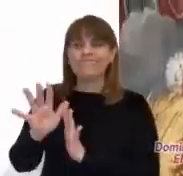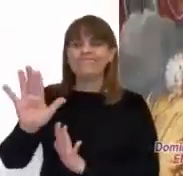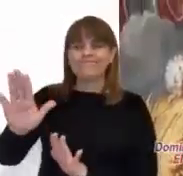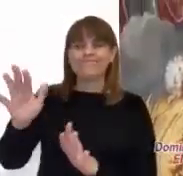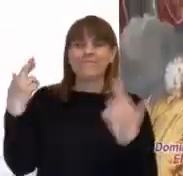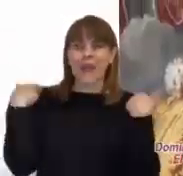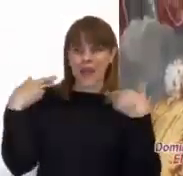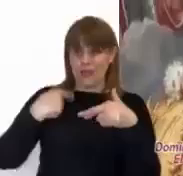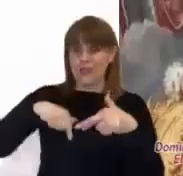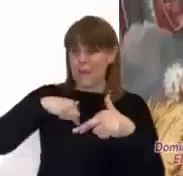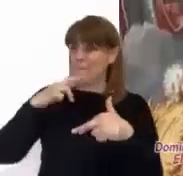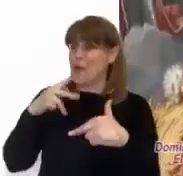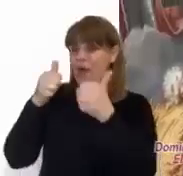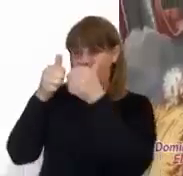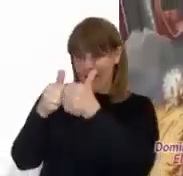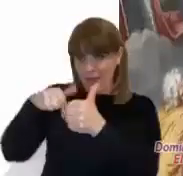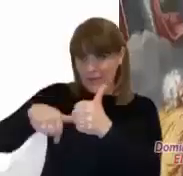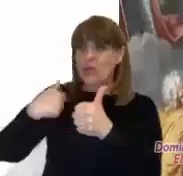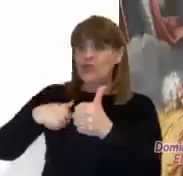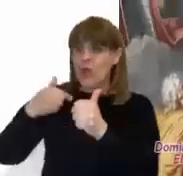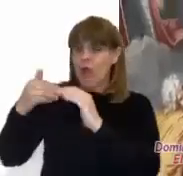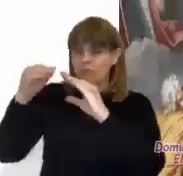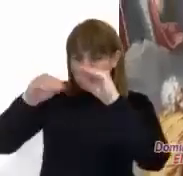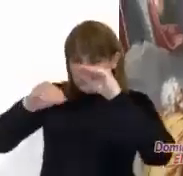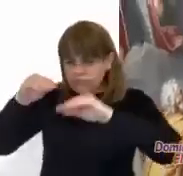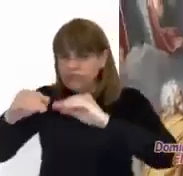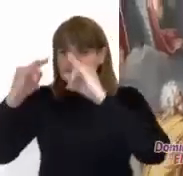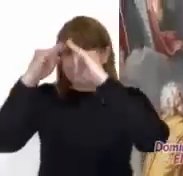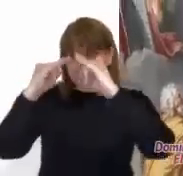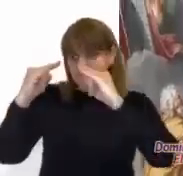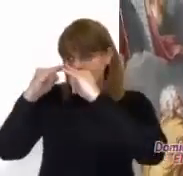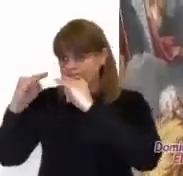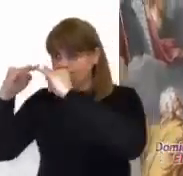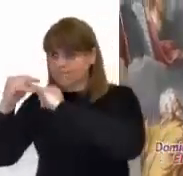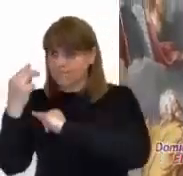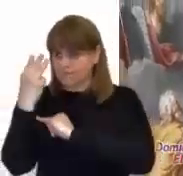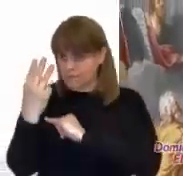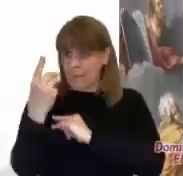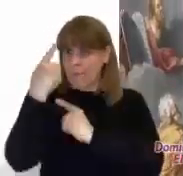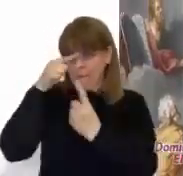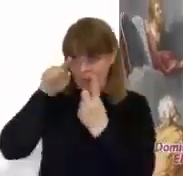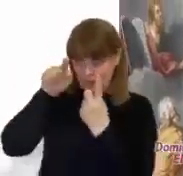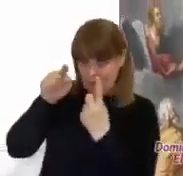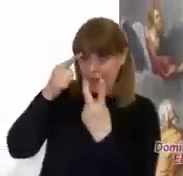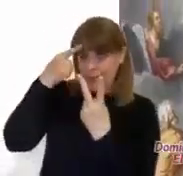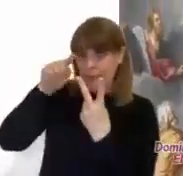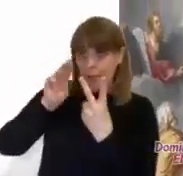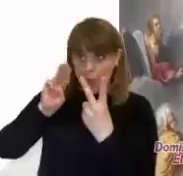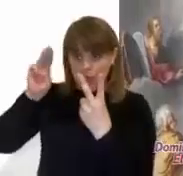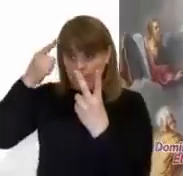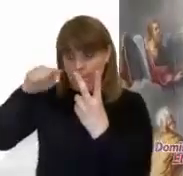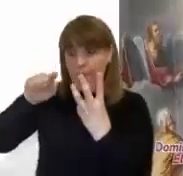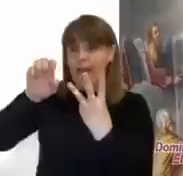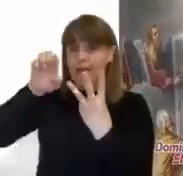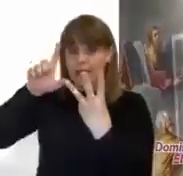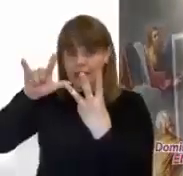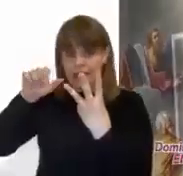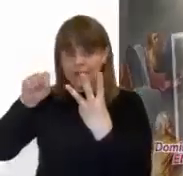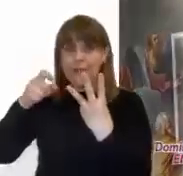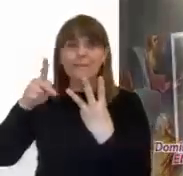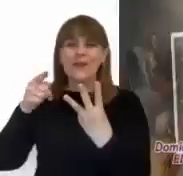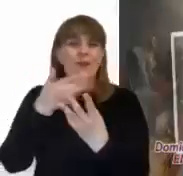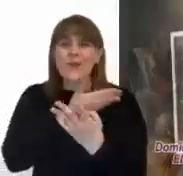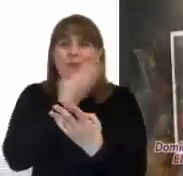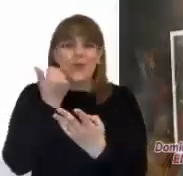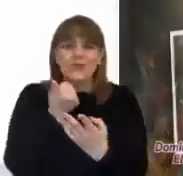que hiciéramos 3 tiendas, una para ti, otra para Moisés y otra para Elías», sin saber lo que decía.